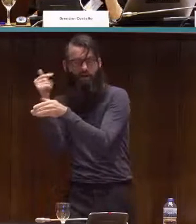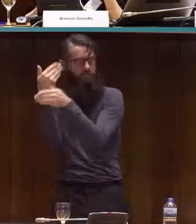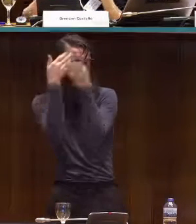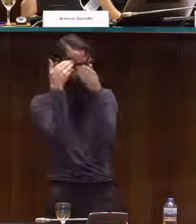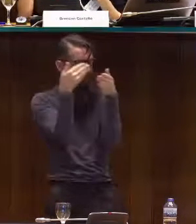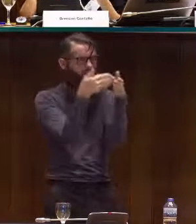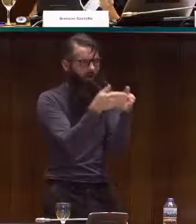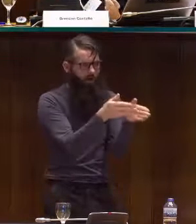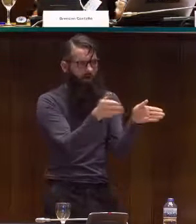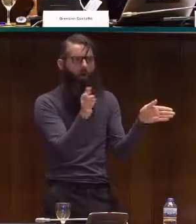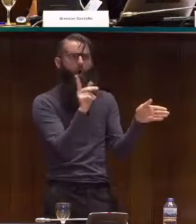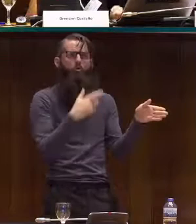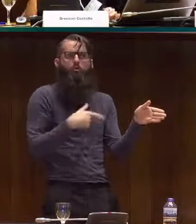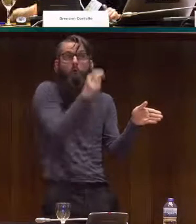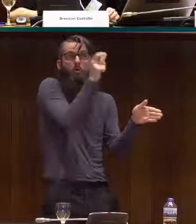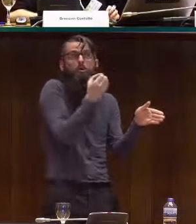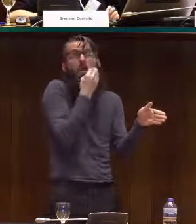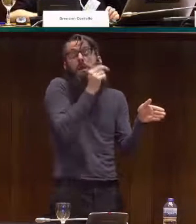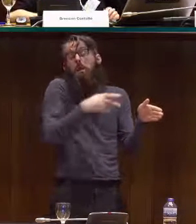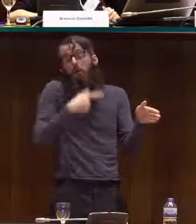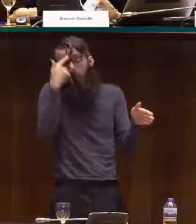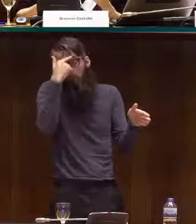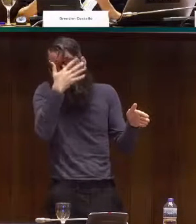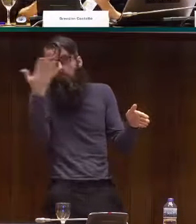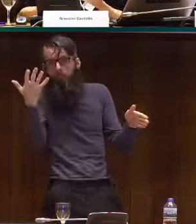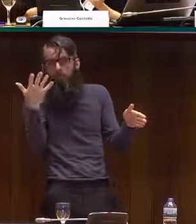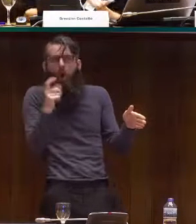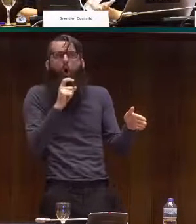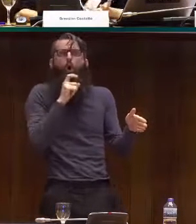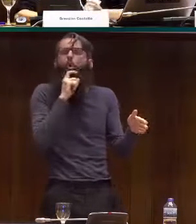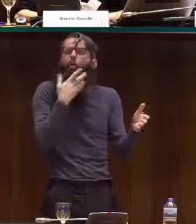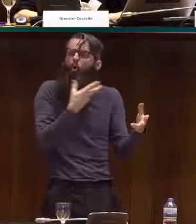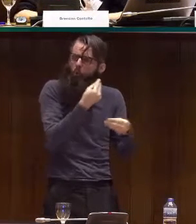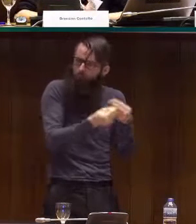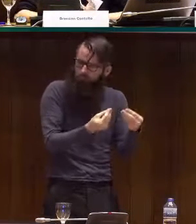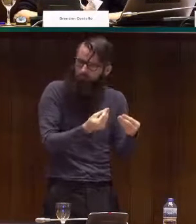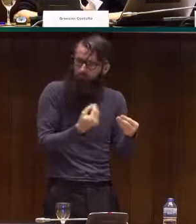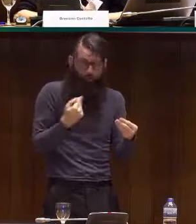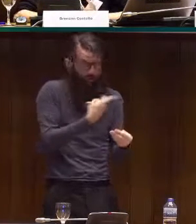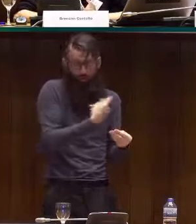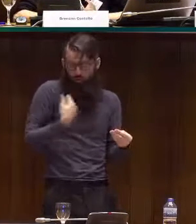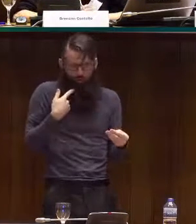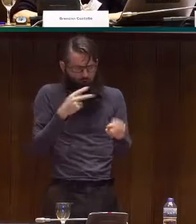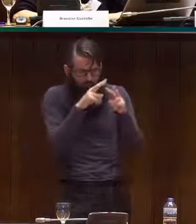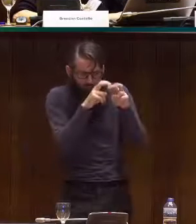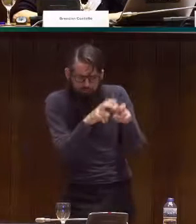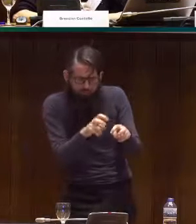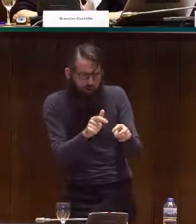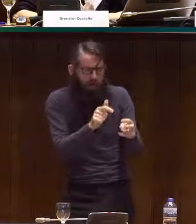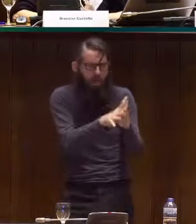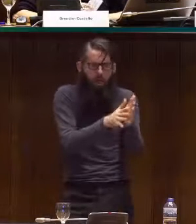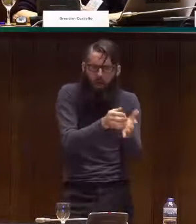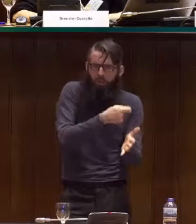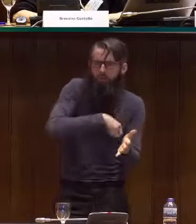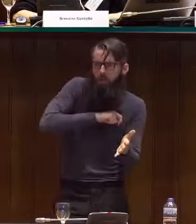de referencia a individuos que no conocemos, cómo se marca esto en lengua de signos.